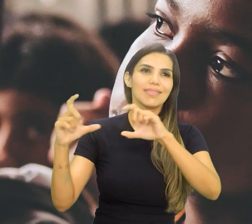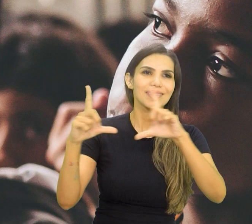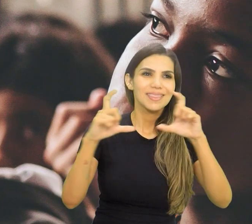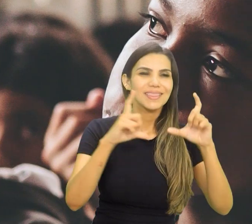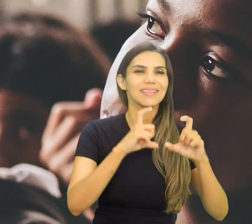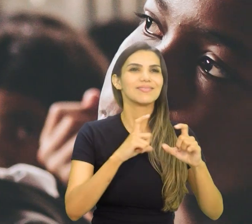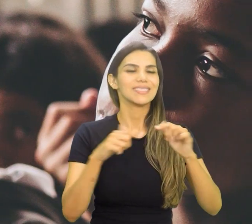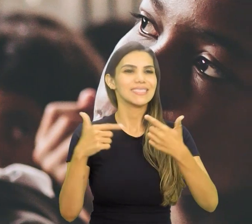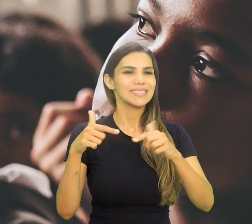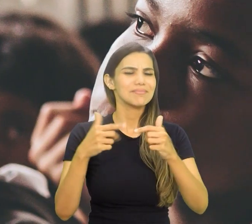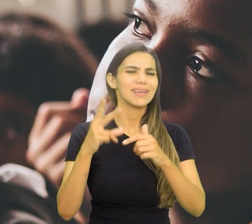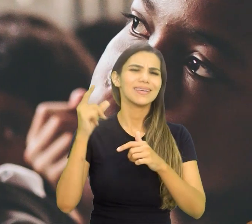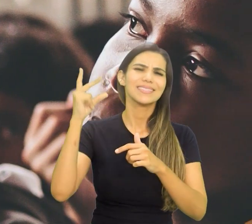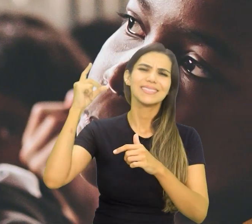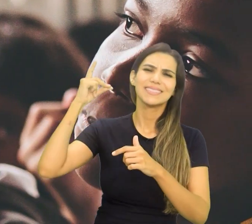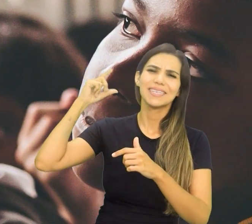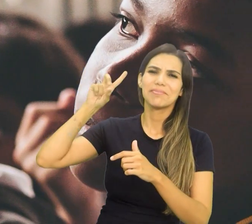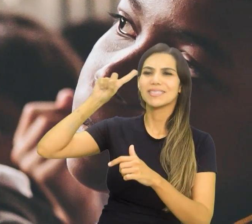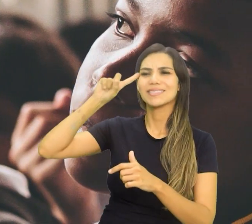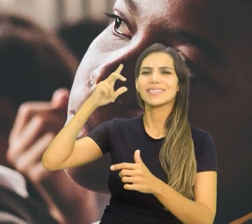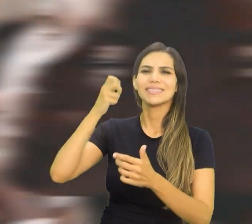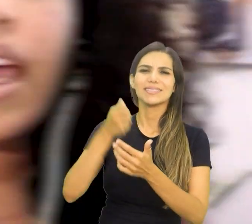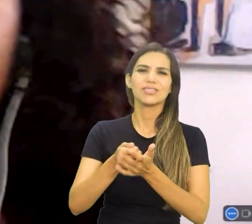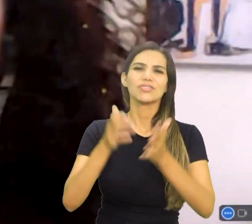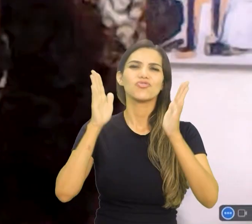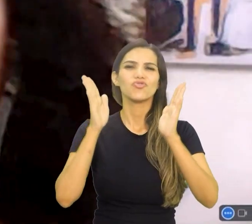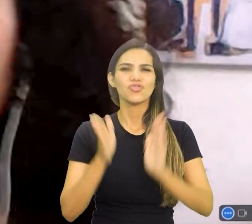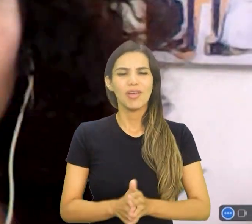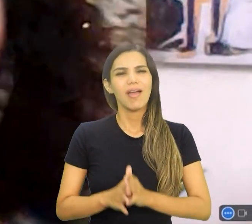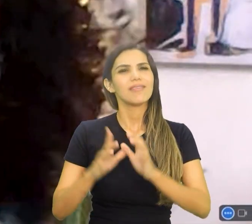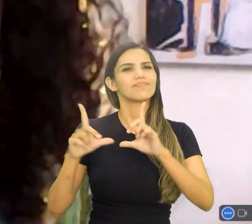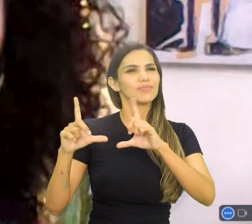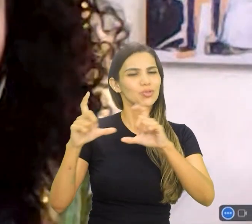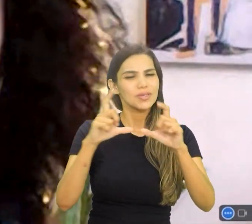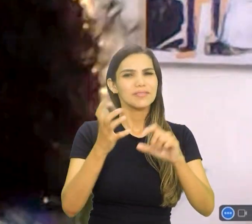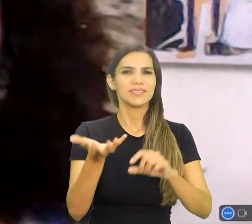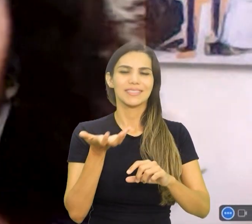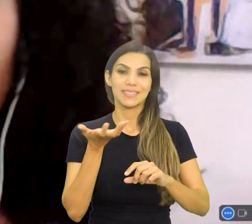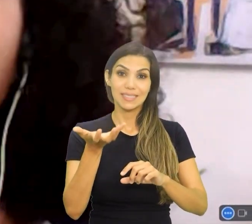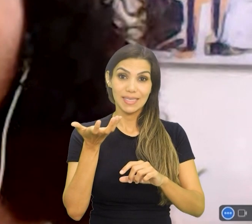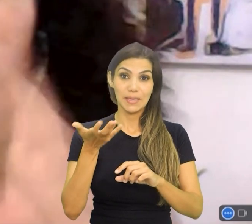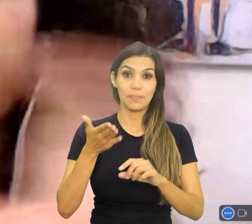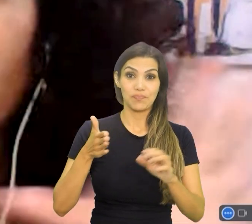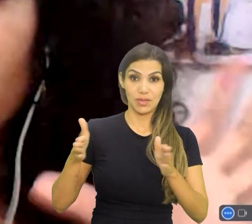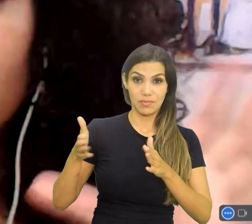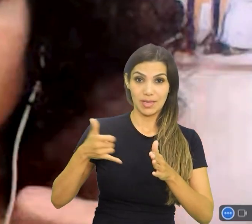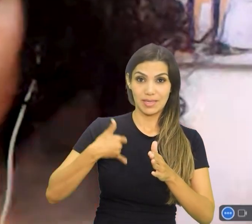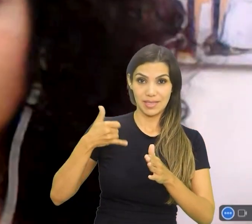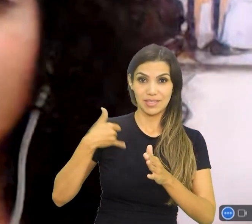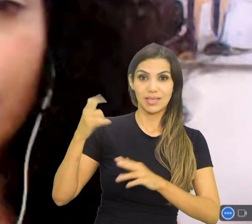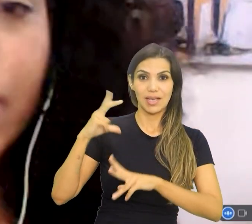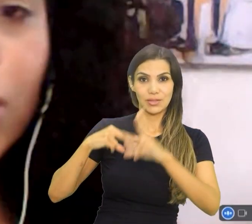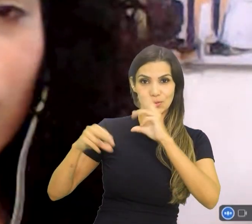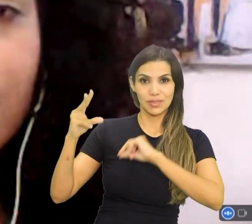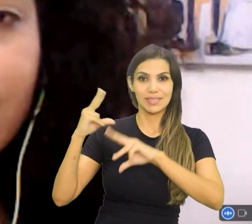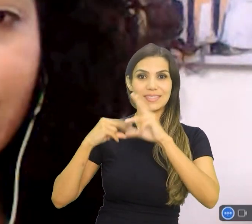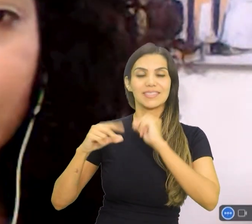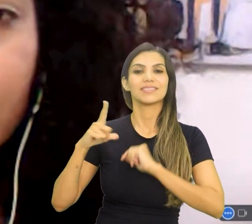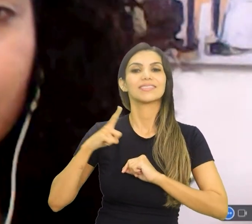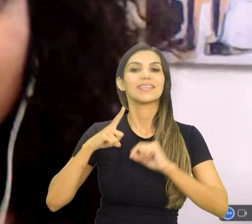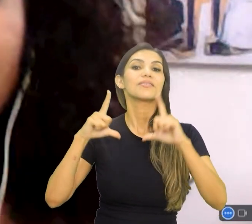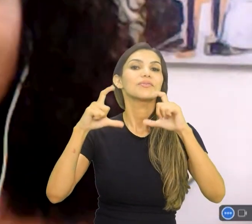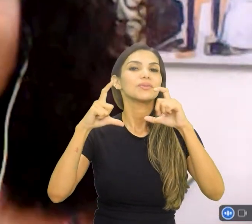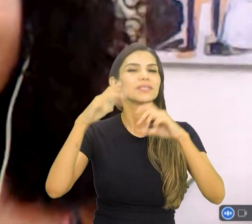decidi que eu queria trabalhar com fotografia muito antes. Quando eu era adolescente, era o auge daquelas cybershot,